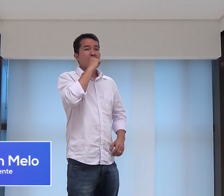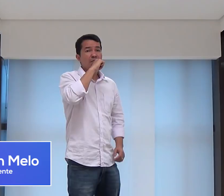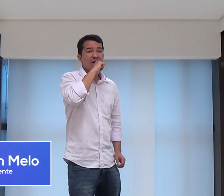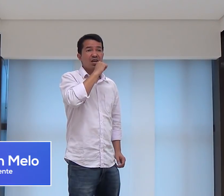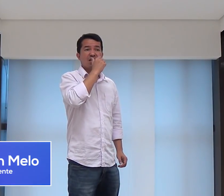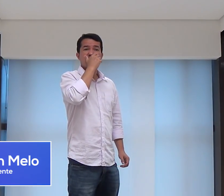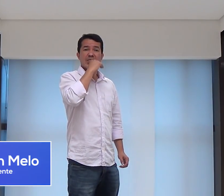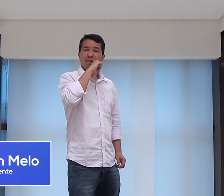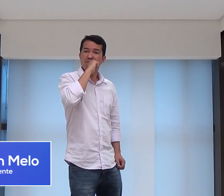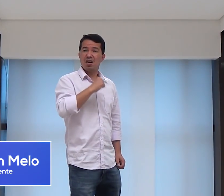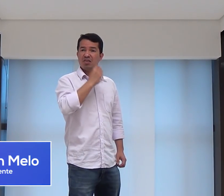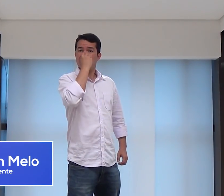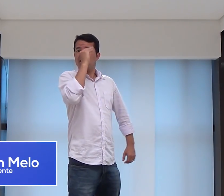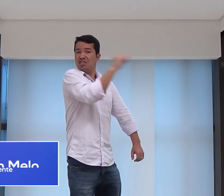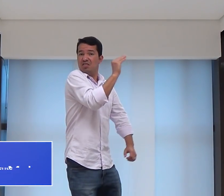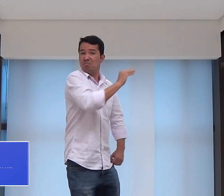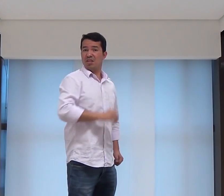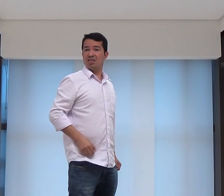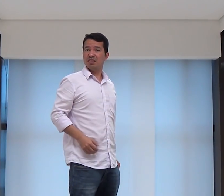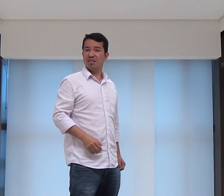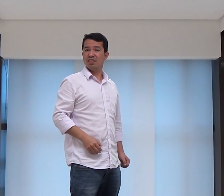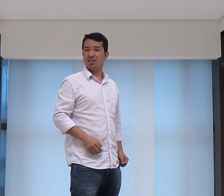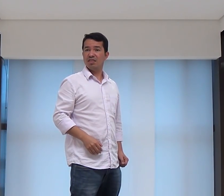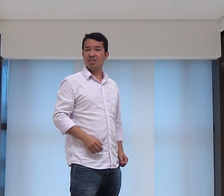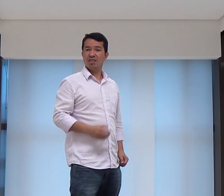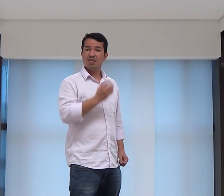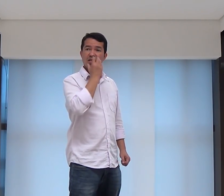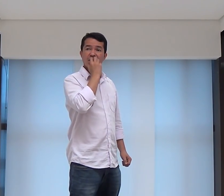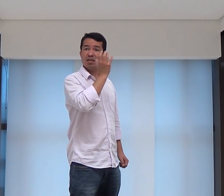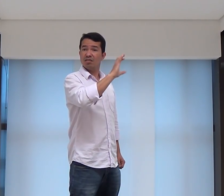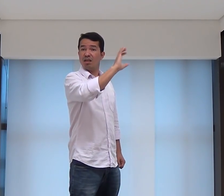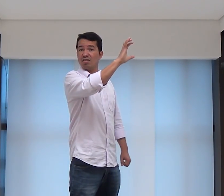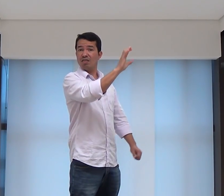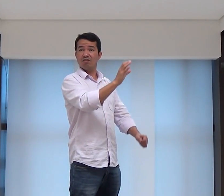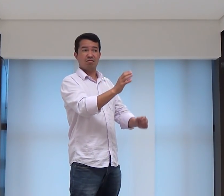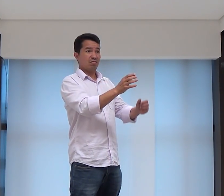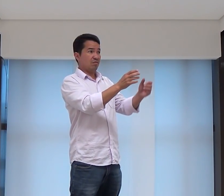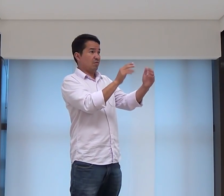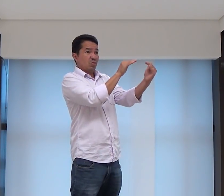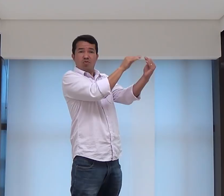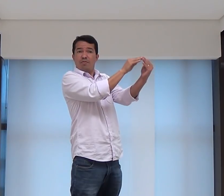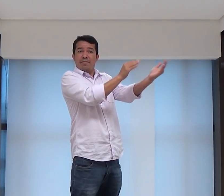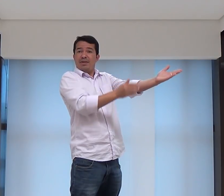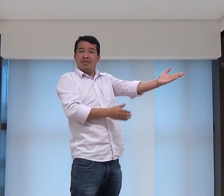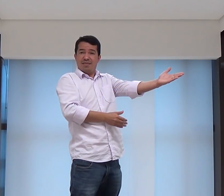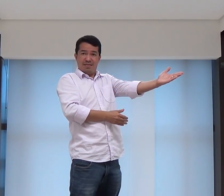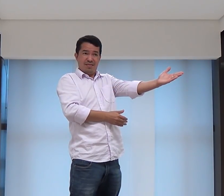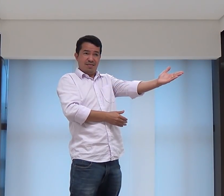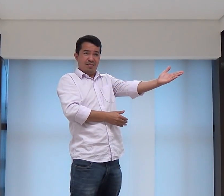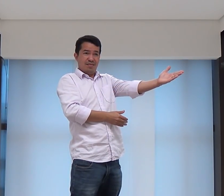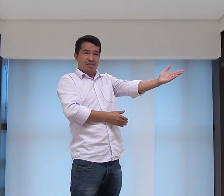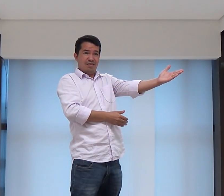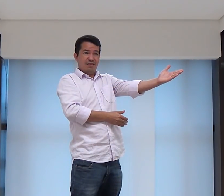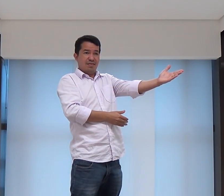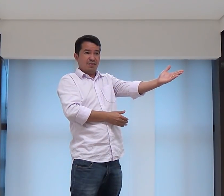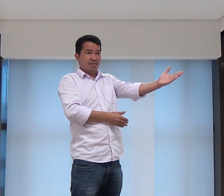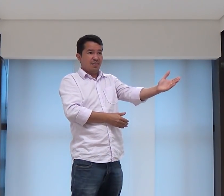Você ama porque aquilo, né, é tão natural, é tão comum. Você fala com seus pais,